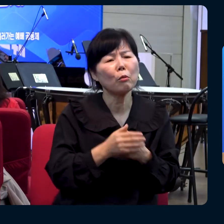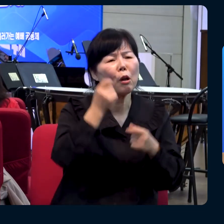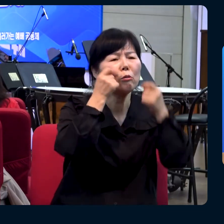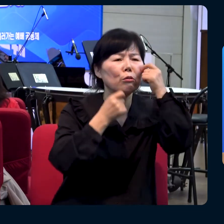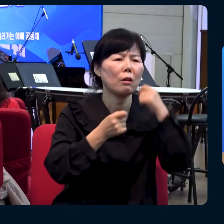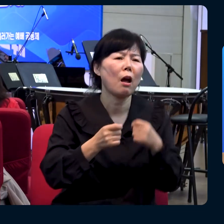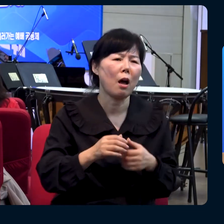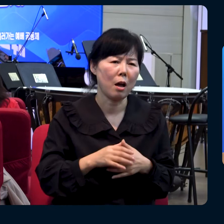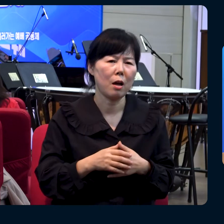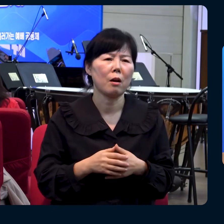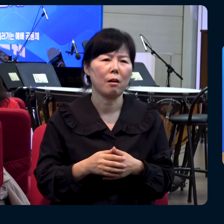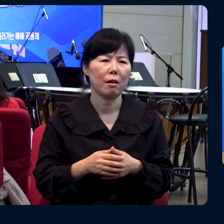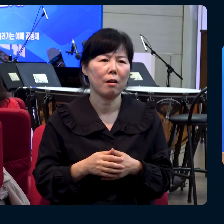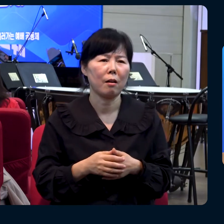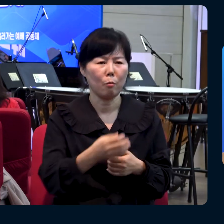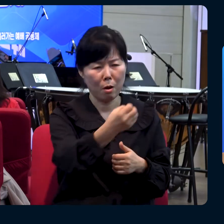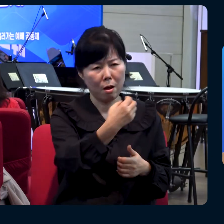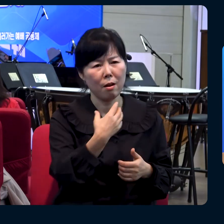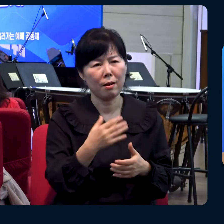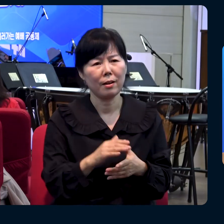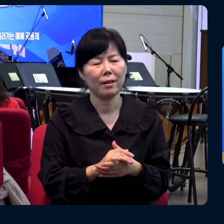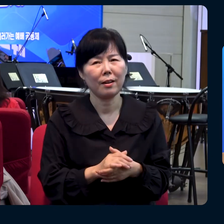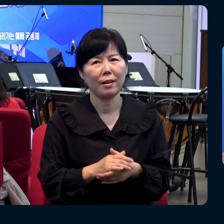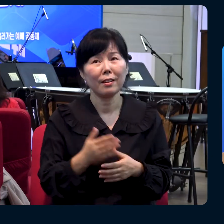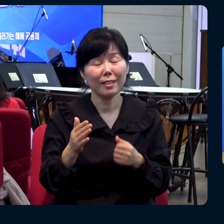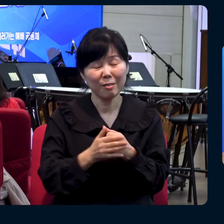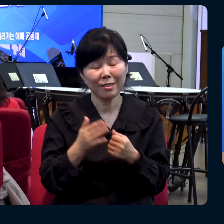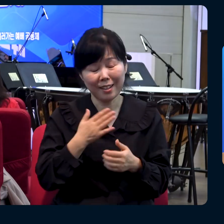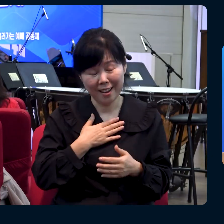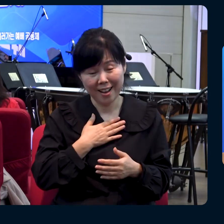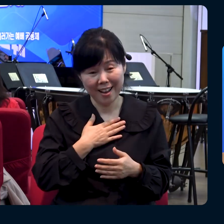오신 거야. 제가 너무 기뻐가지고